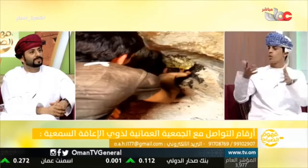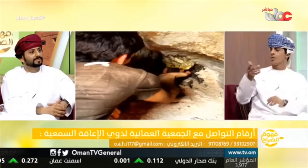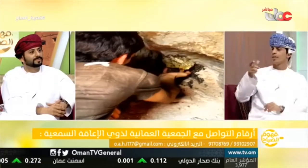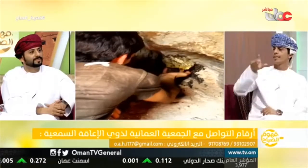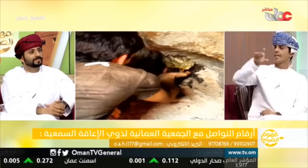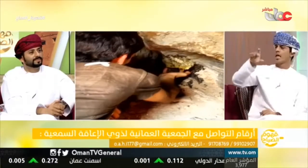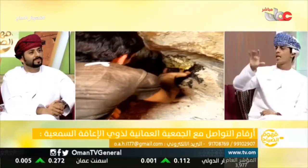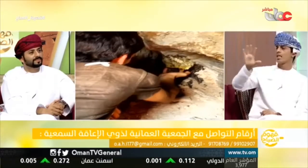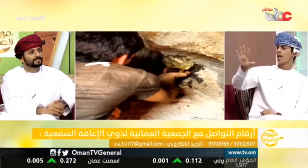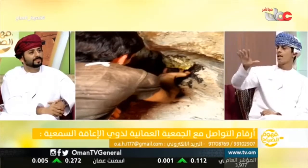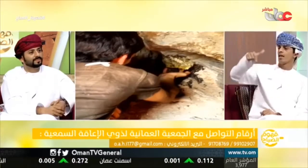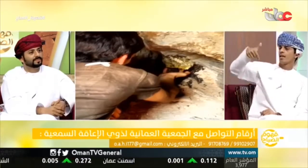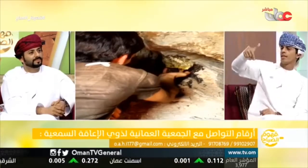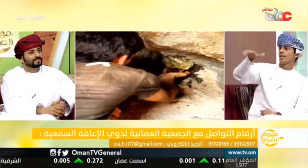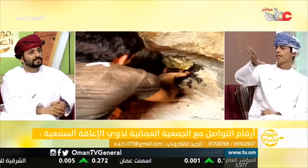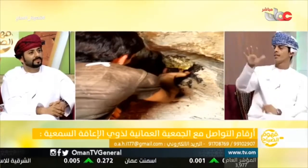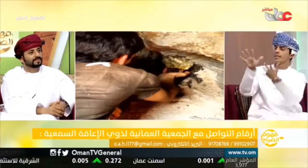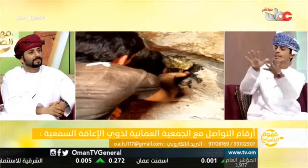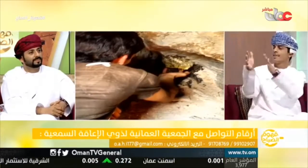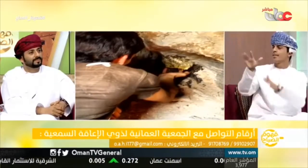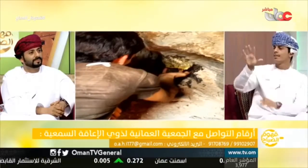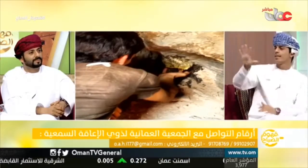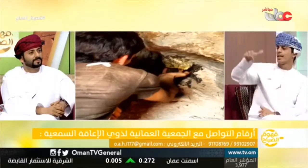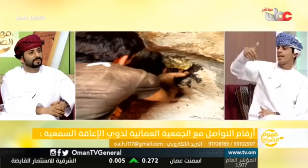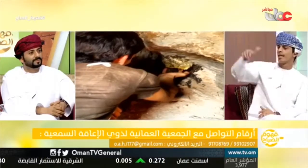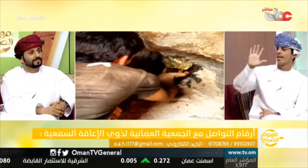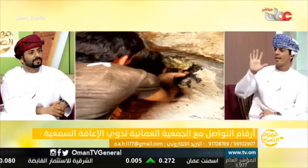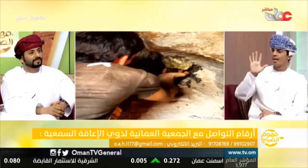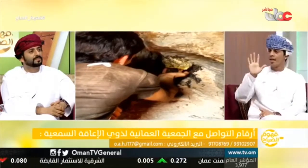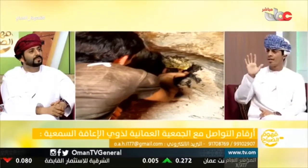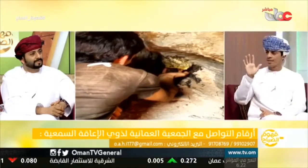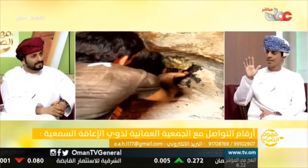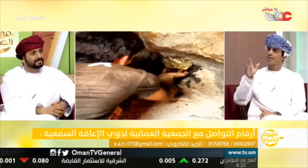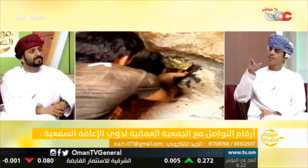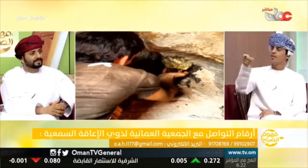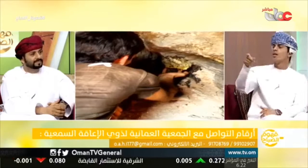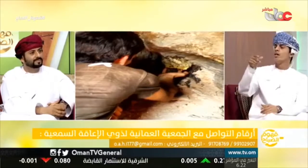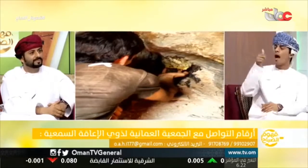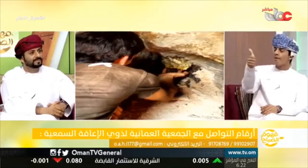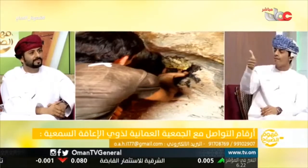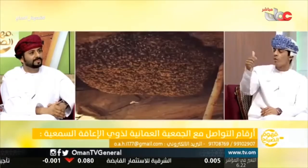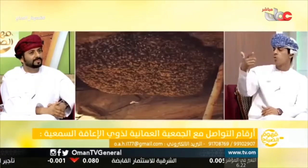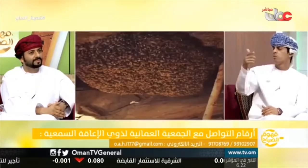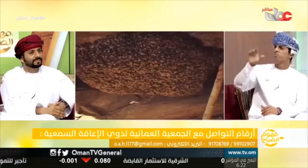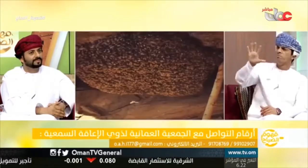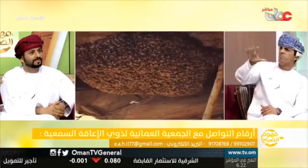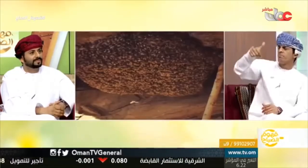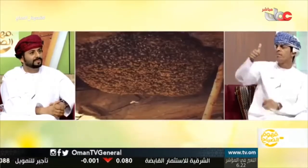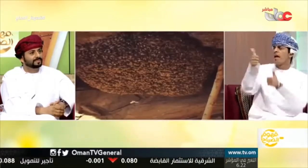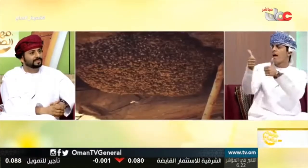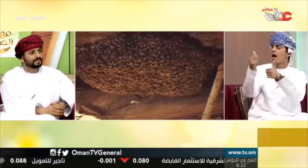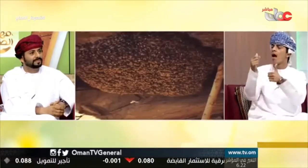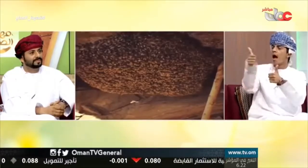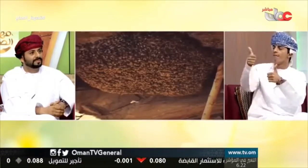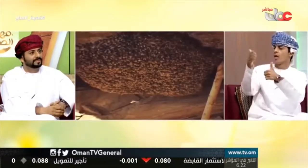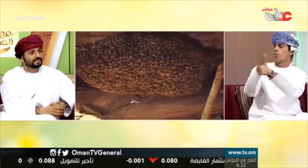العسل؟ طبعا يكثر خلايا النحل في شهر مايو وشهر يونيو